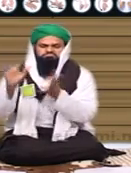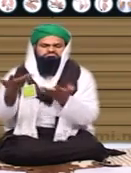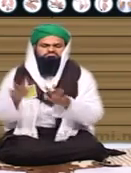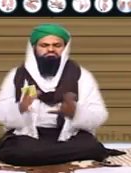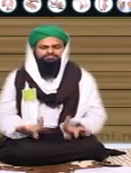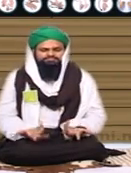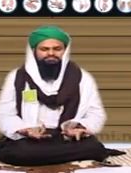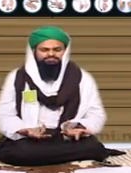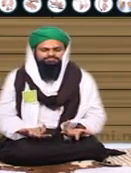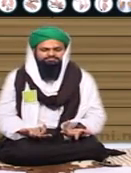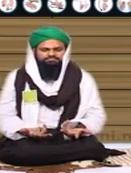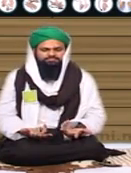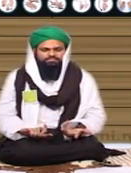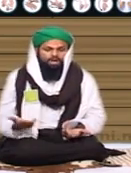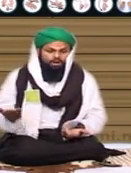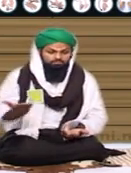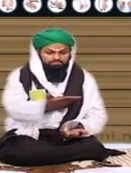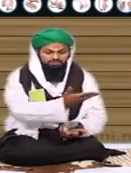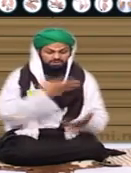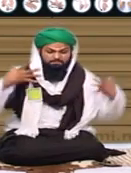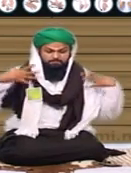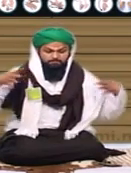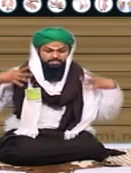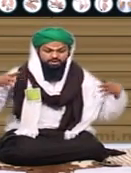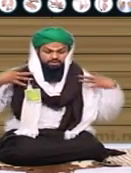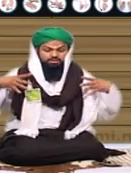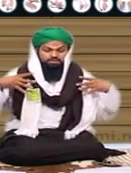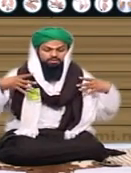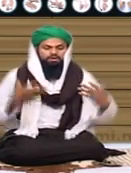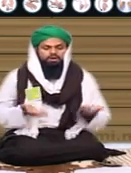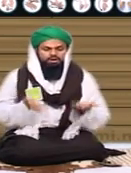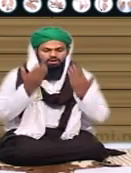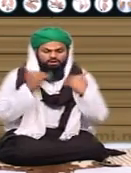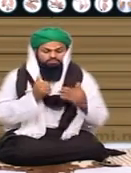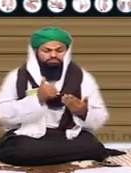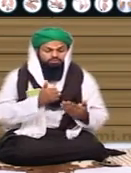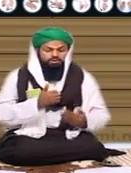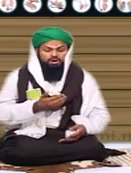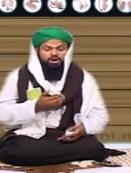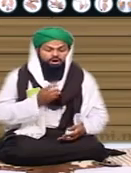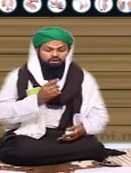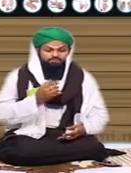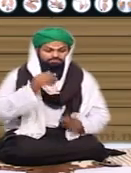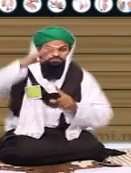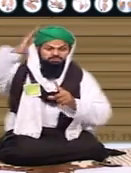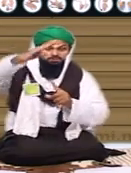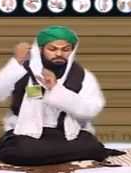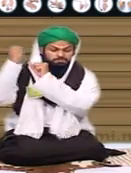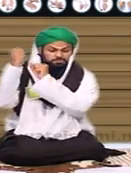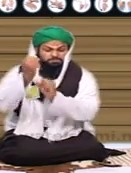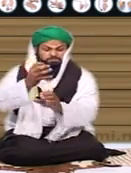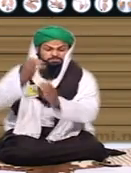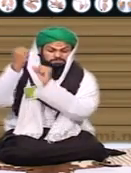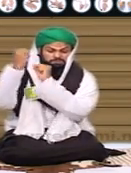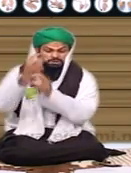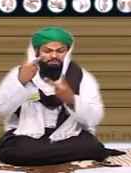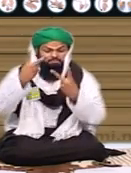ذرا سرگرم عمل ہو جائیں. یہ بہت بڑی اللہ کی نعمت ہے, یہاں اللہ کی رحمتیں سرکار کے صدقے